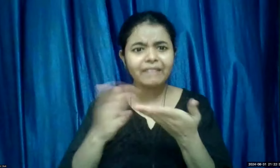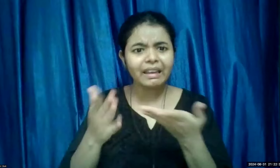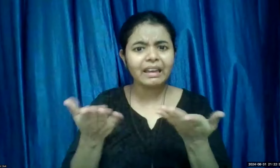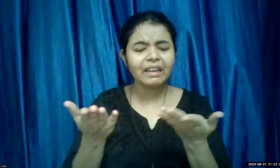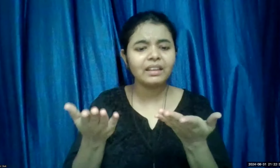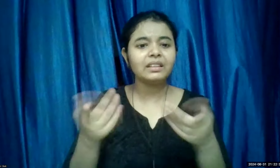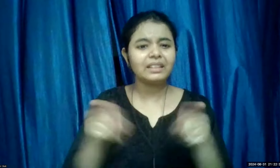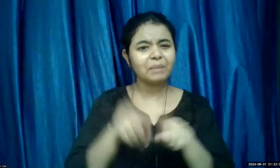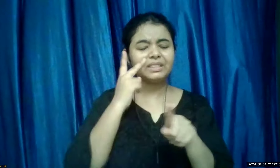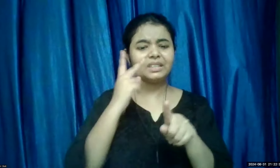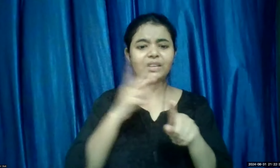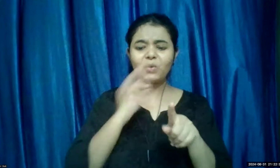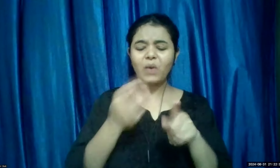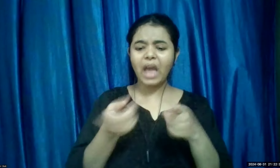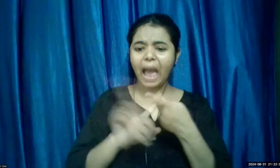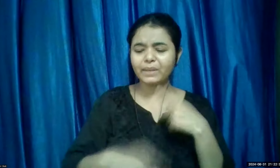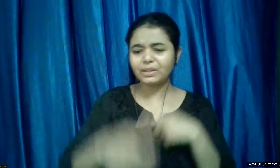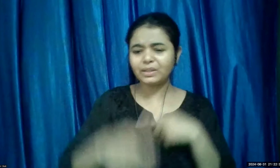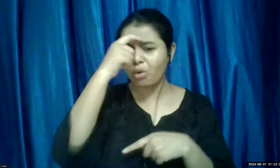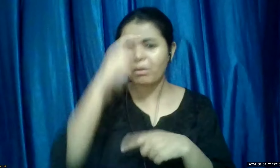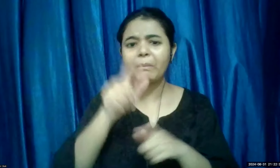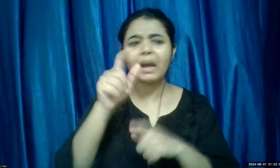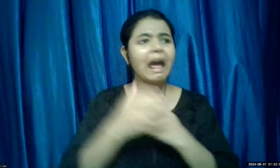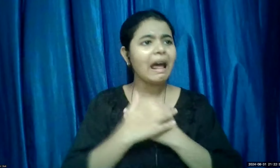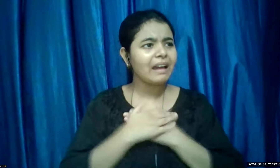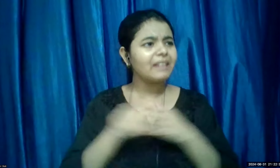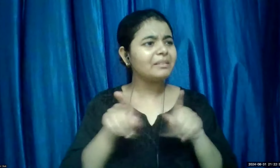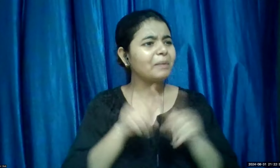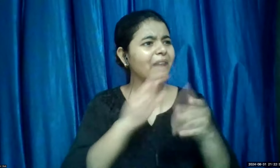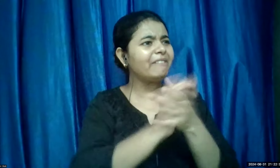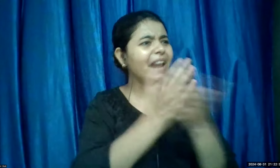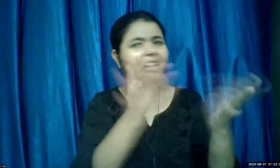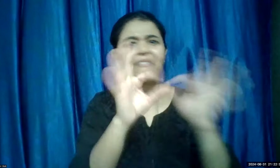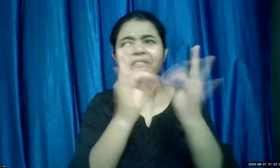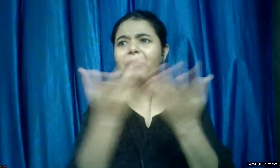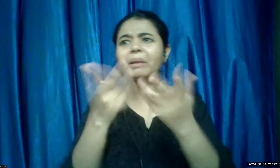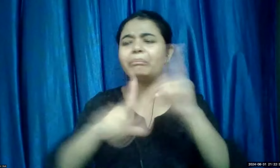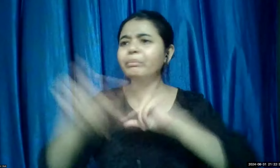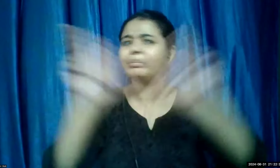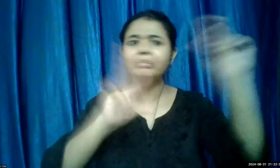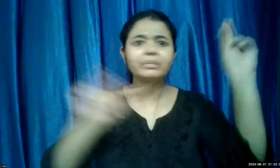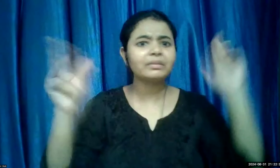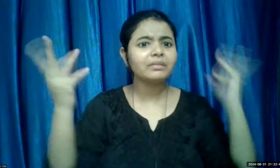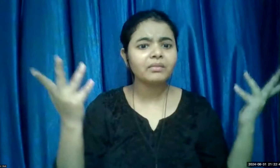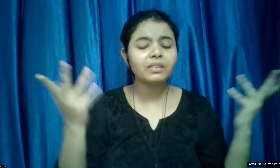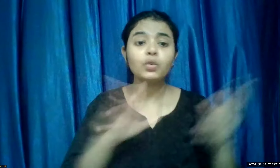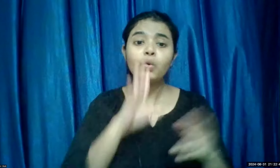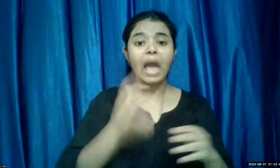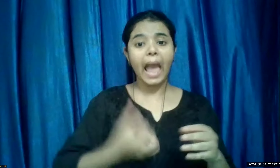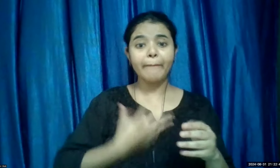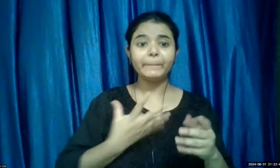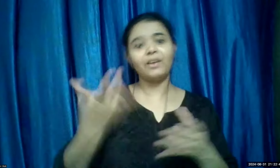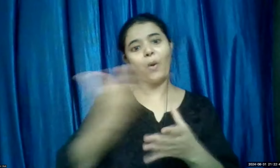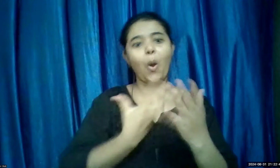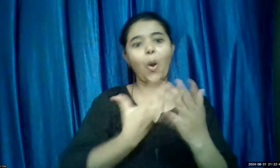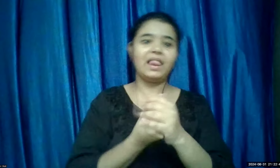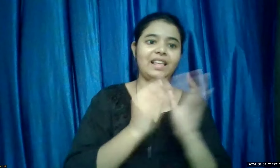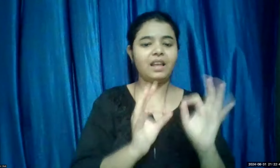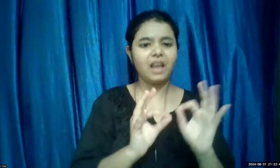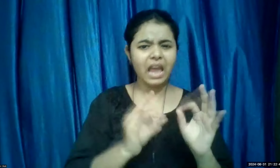आती है तो सब हमको छोड़ के चले जाते हैं, सुख के सब साथी होते हैं, दुख का कोई साथी नहीं